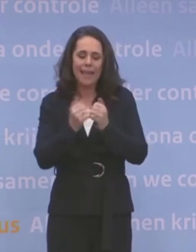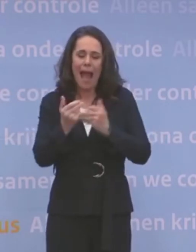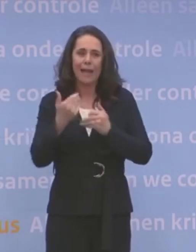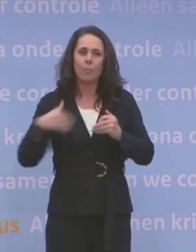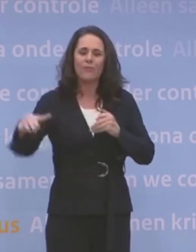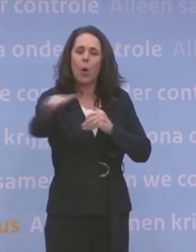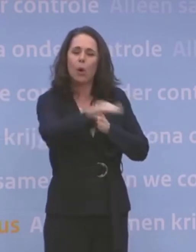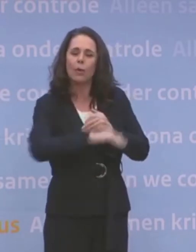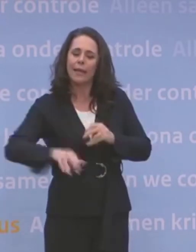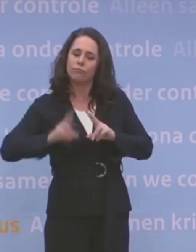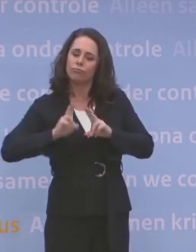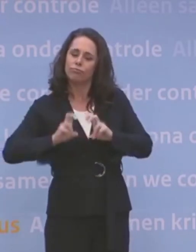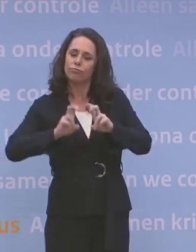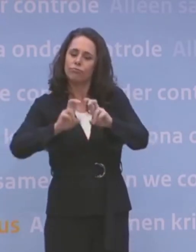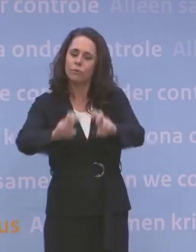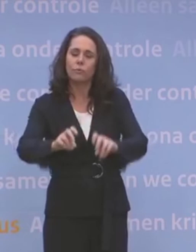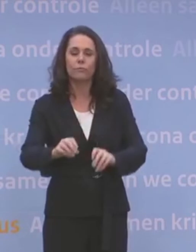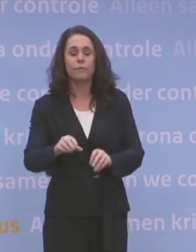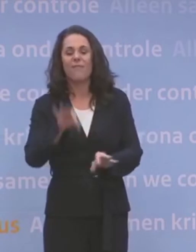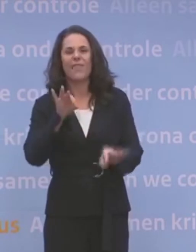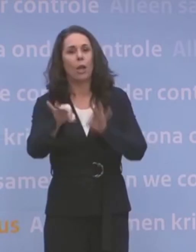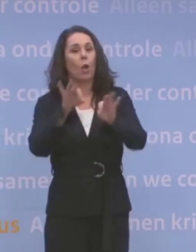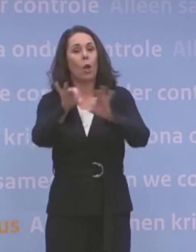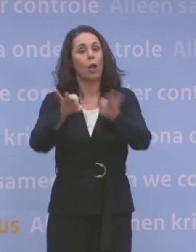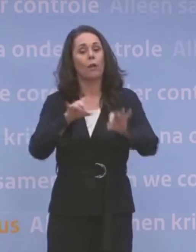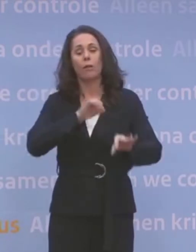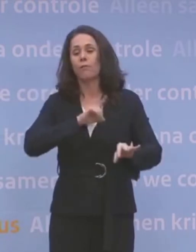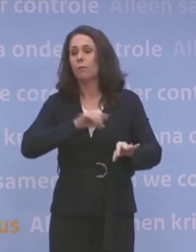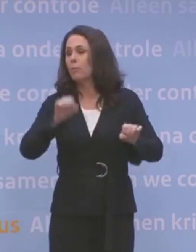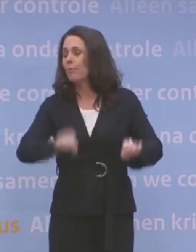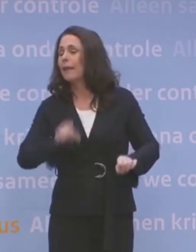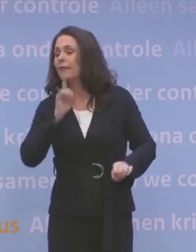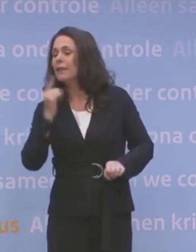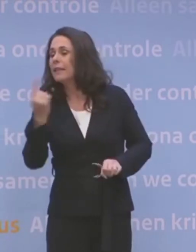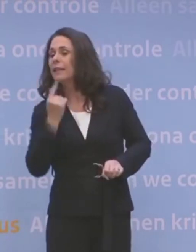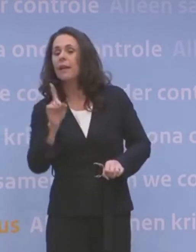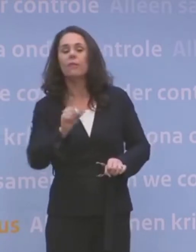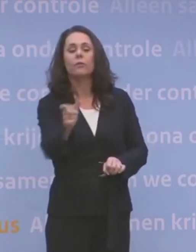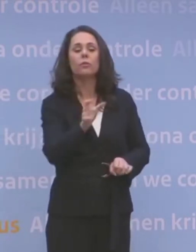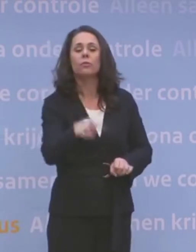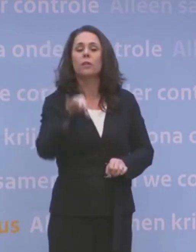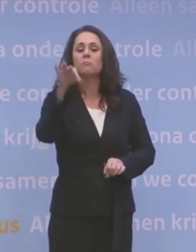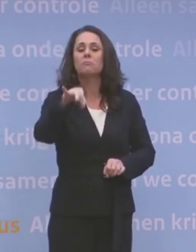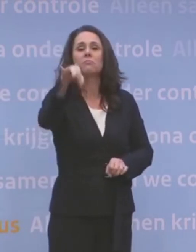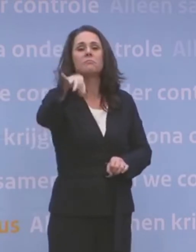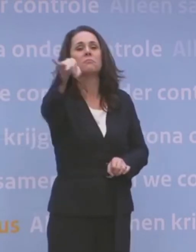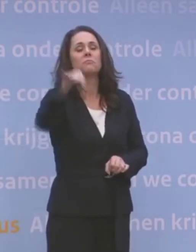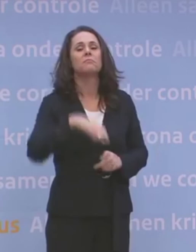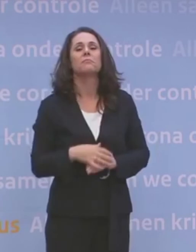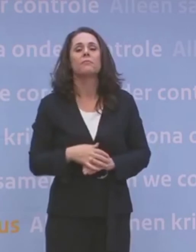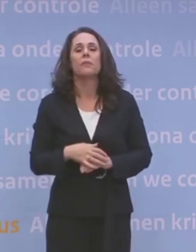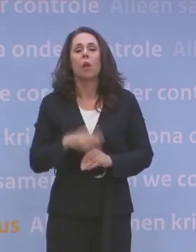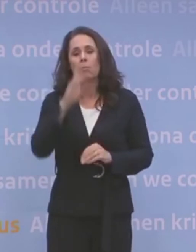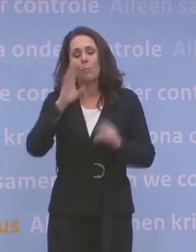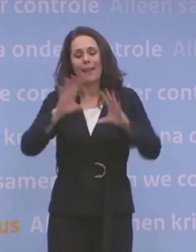wat wij dan noemen, het random mogelijk te doen. Dus door toeval te laten bepalen in welke stad we bemonsteringen doen. We proberen in totaal dan